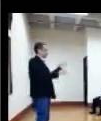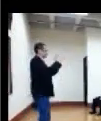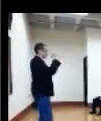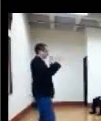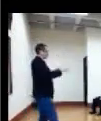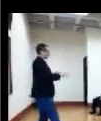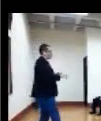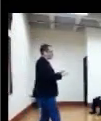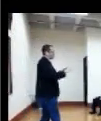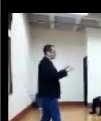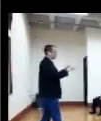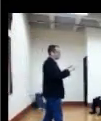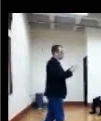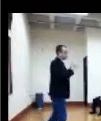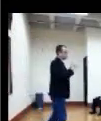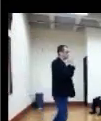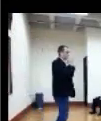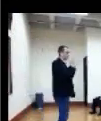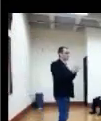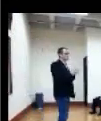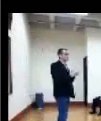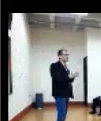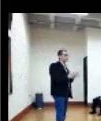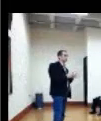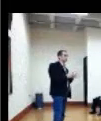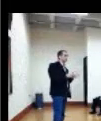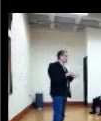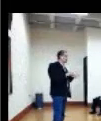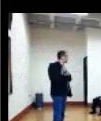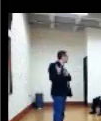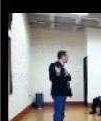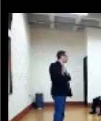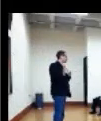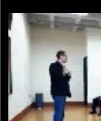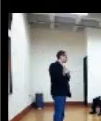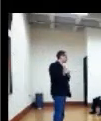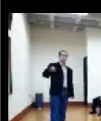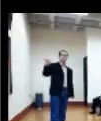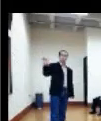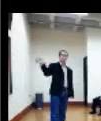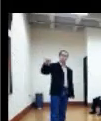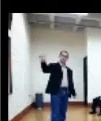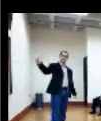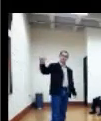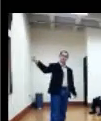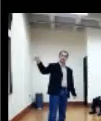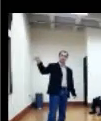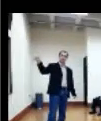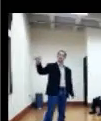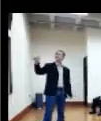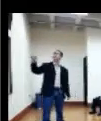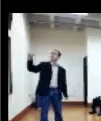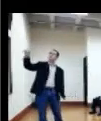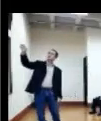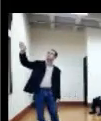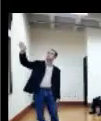sí cuidar que tuviera un poco de homogeneidad como discurso visual. Siguiente, por favor. Ahí está Oliver ayudándonos